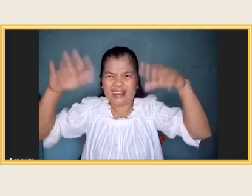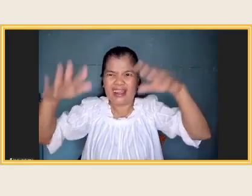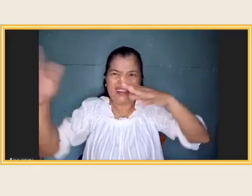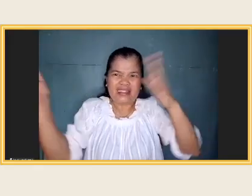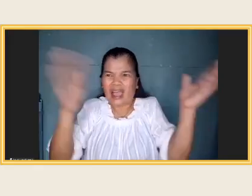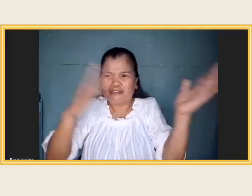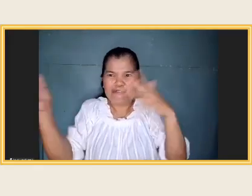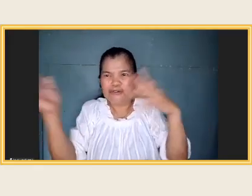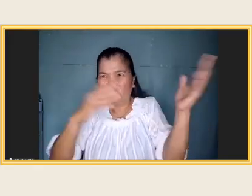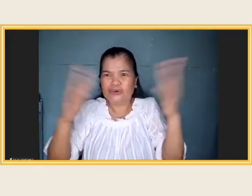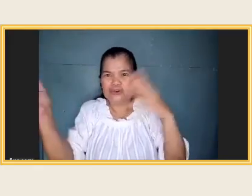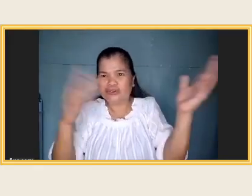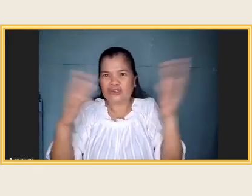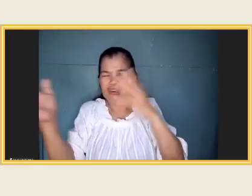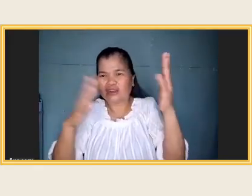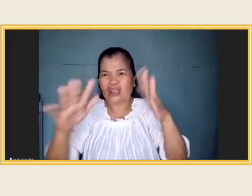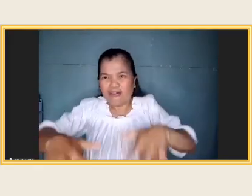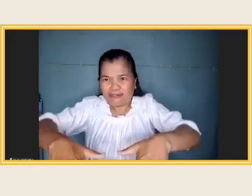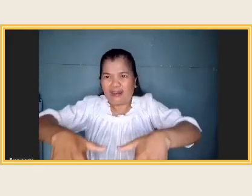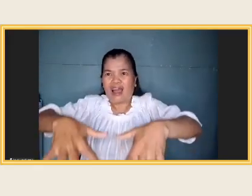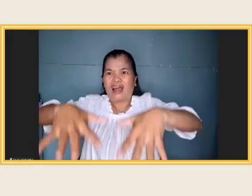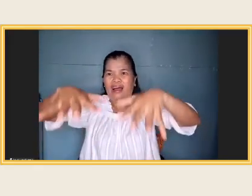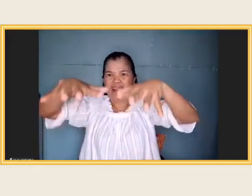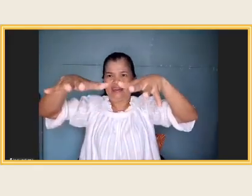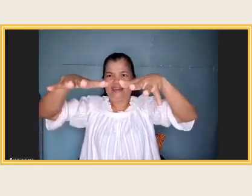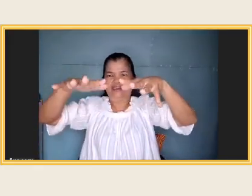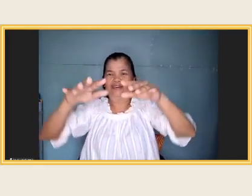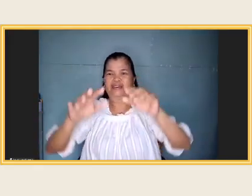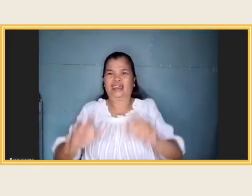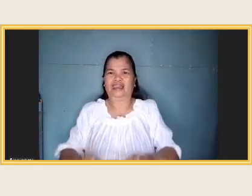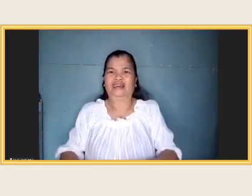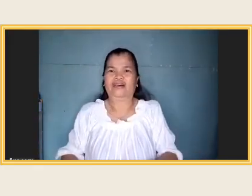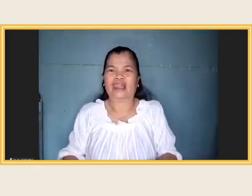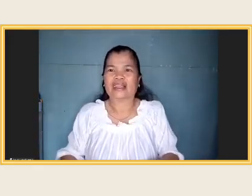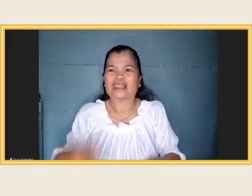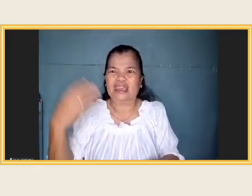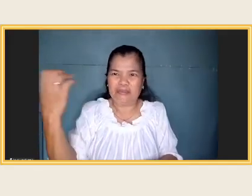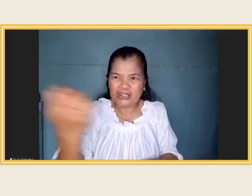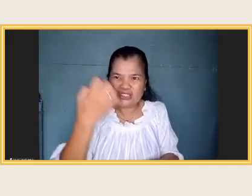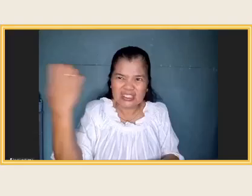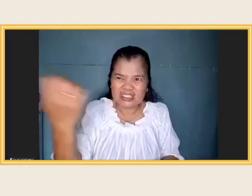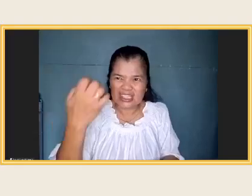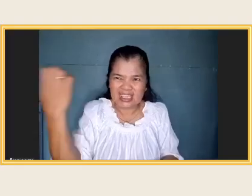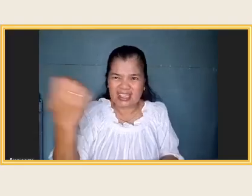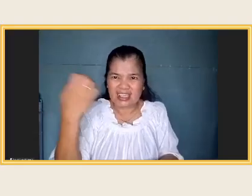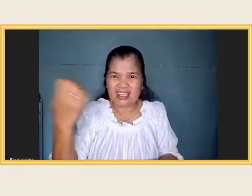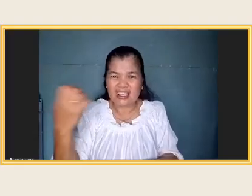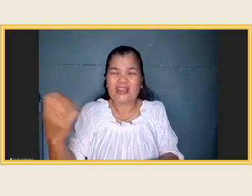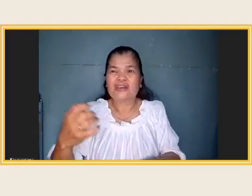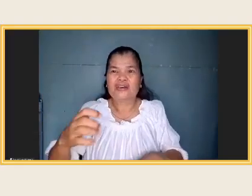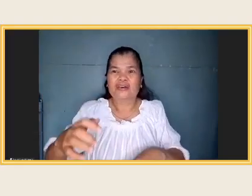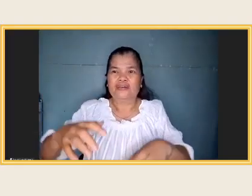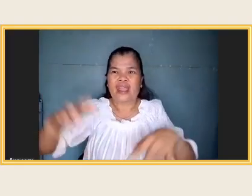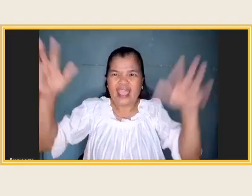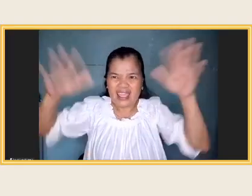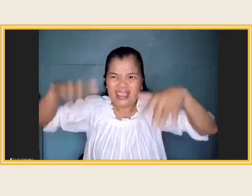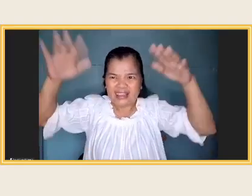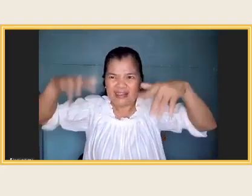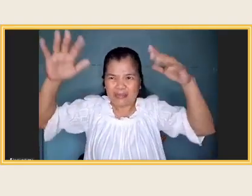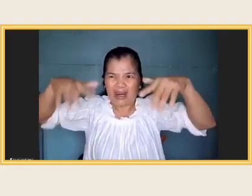Rain. Typhoon. Flood. Okay. Ulit. Emergency.